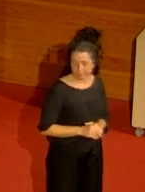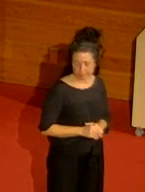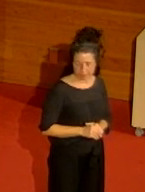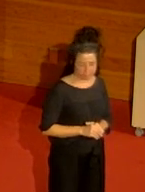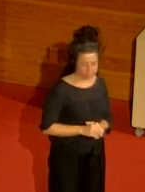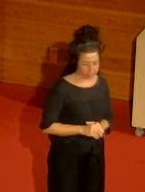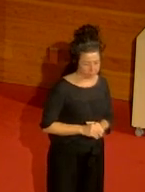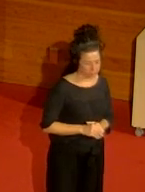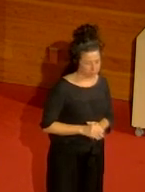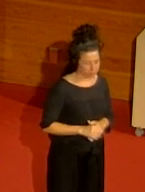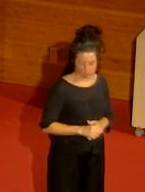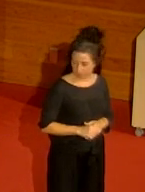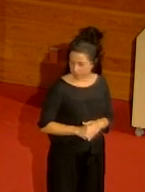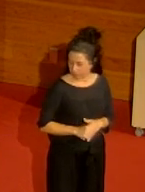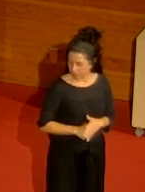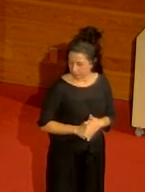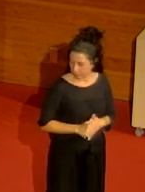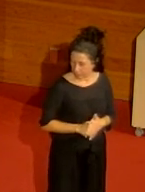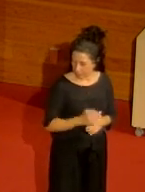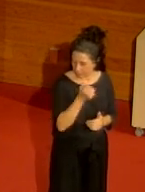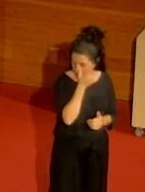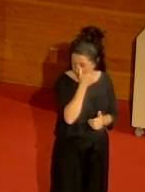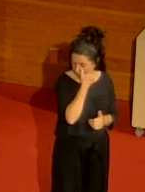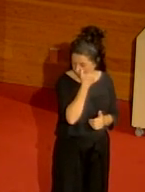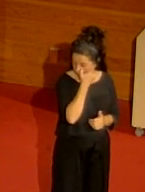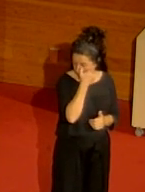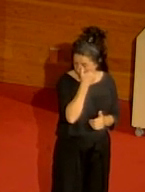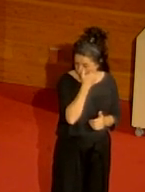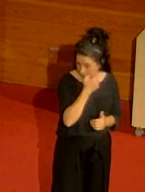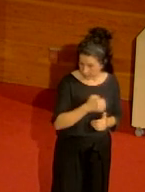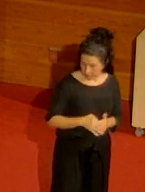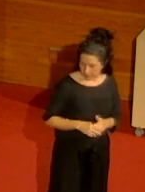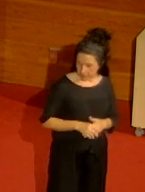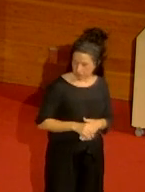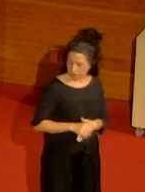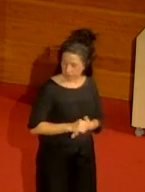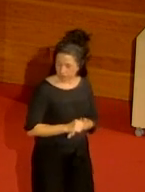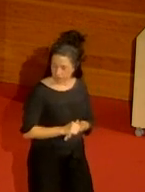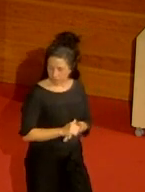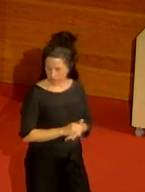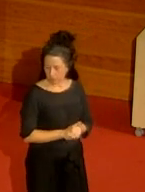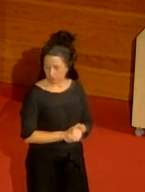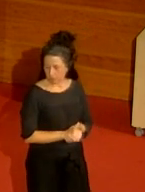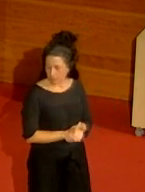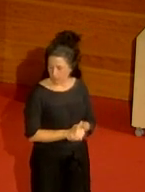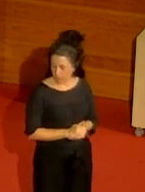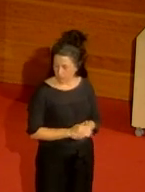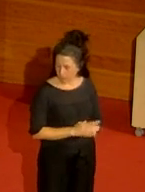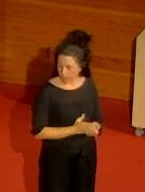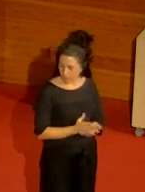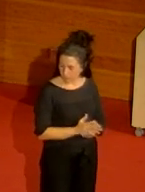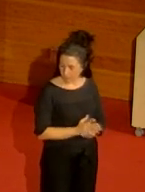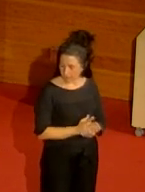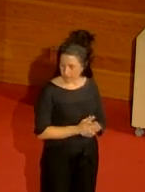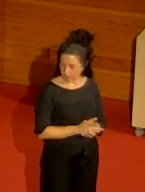la concibieron los profetas de Israel asegurar a la plena igualdad de derechos sociales y políticos a todos sus habitantes sin distinción de religión raza o